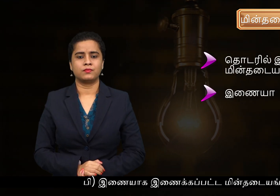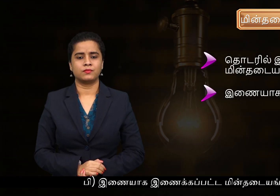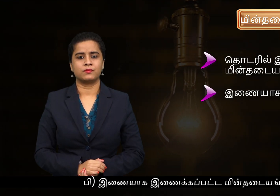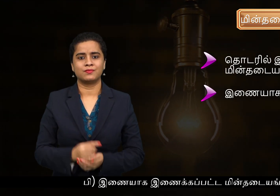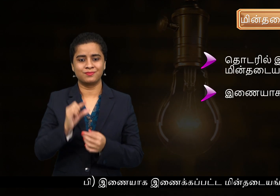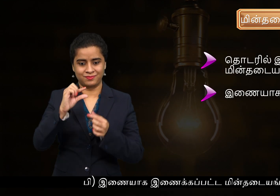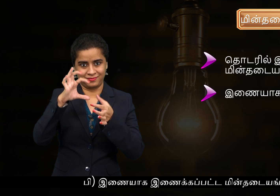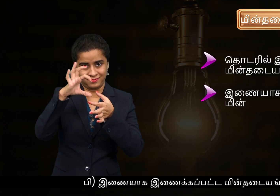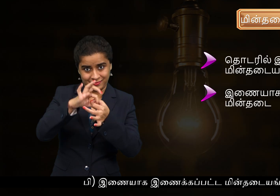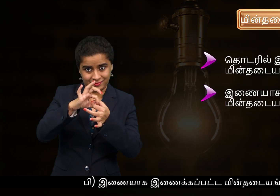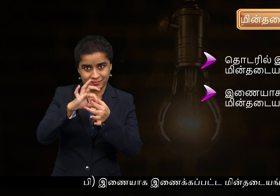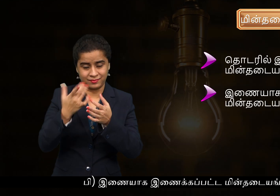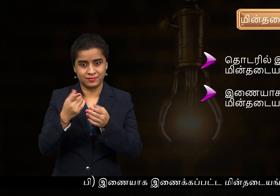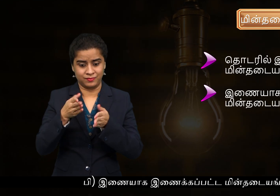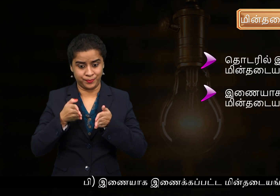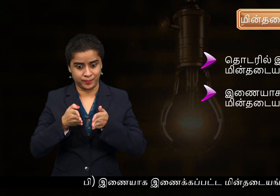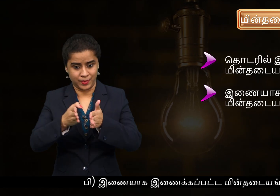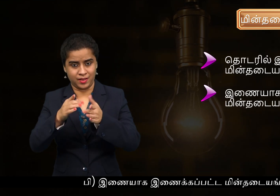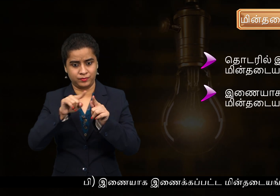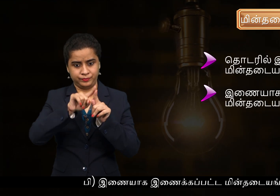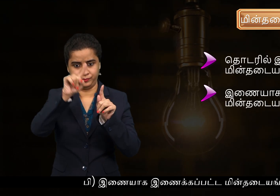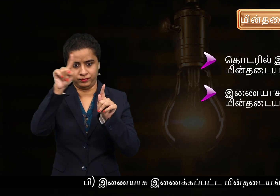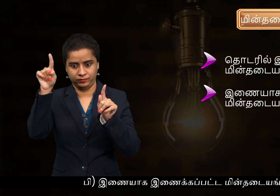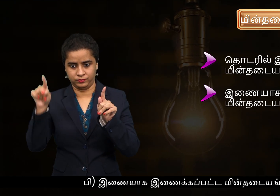இணையாக இணைக்கப்பட்ட மின்தடயங்கள்.